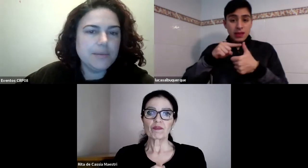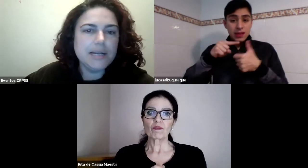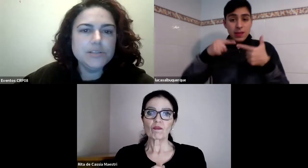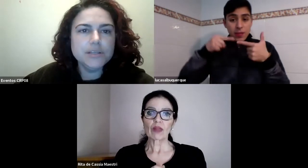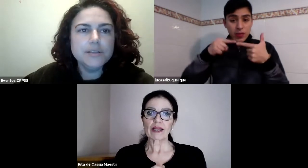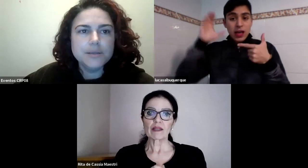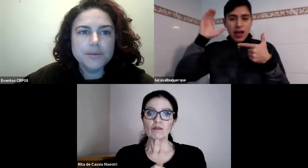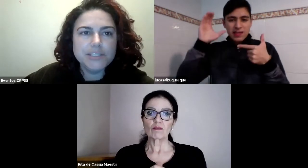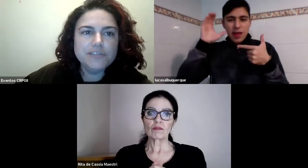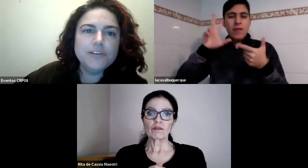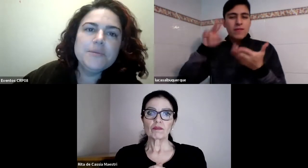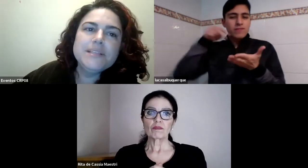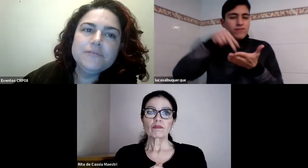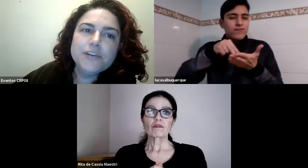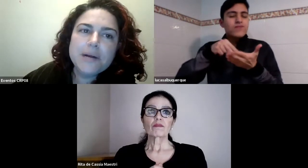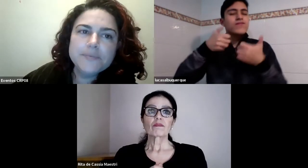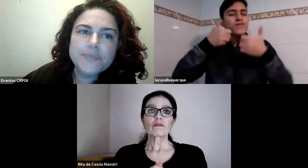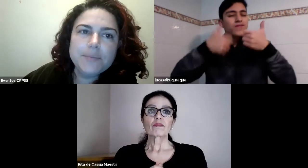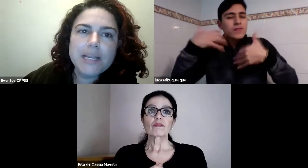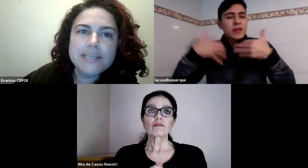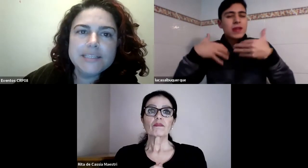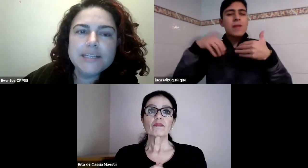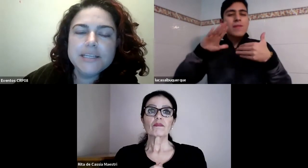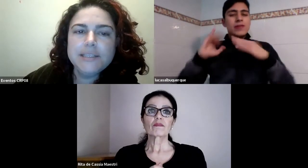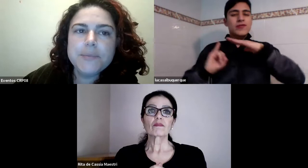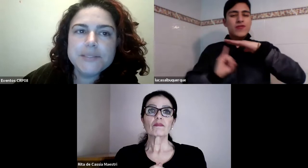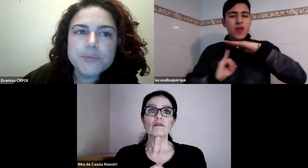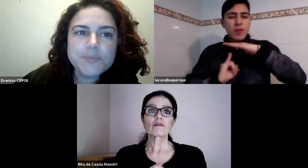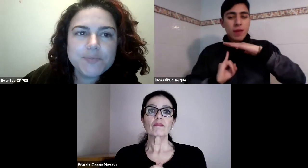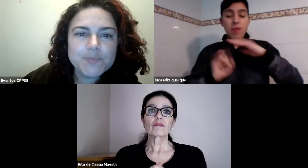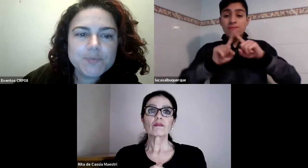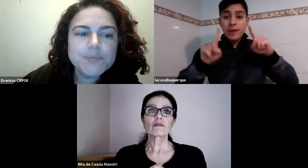na temática, mas de forma mais informal. A palestra é da Rita.